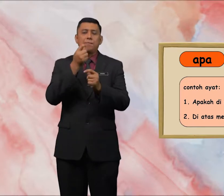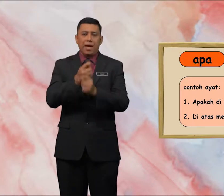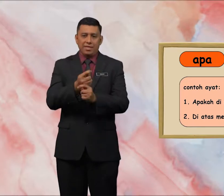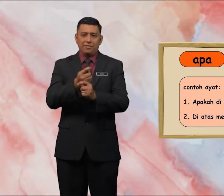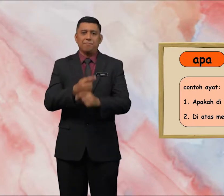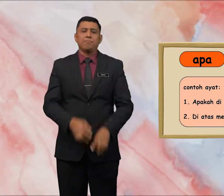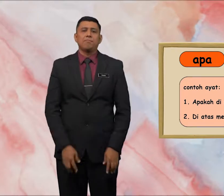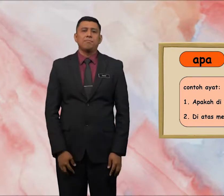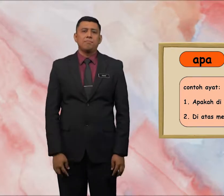tepat.